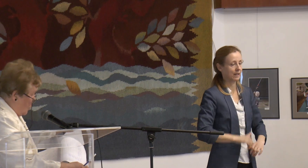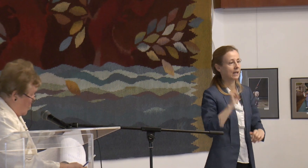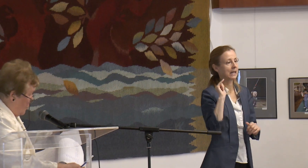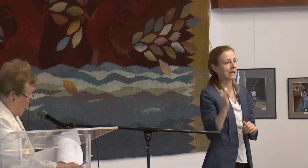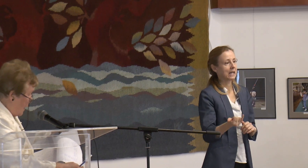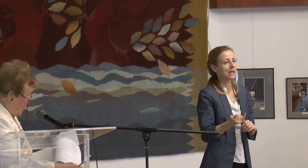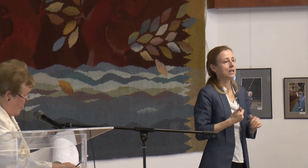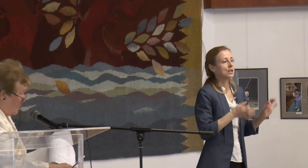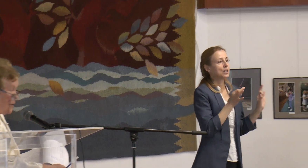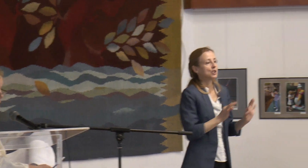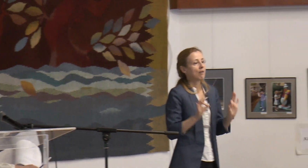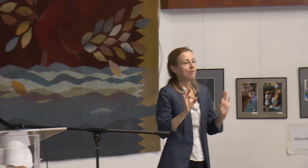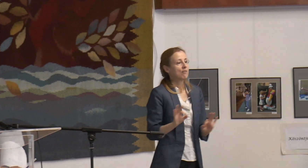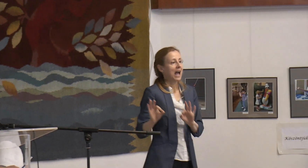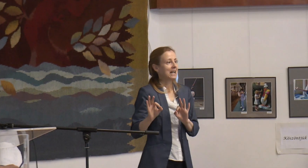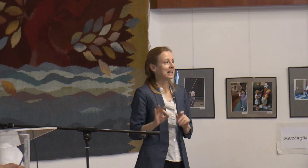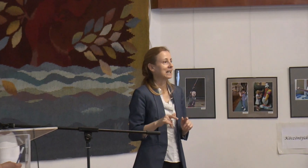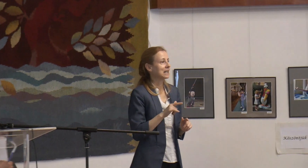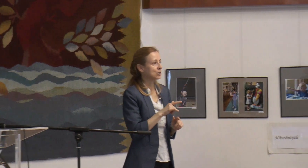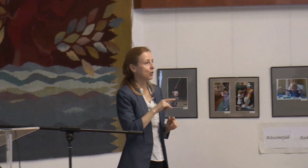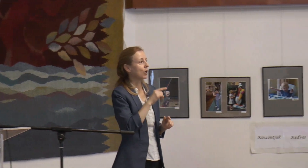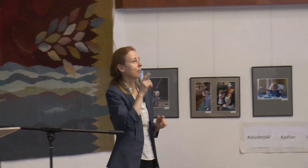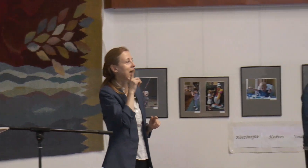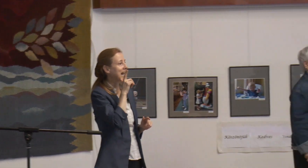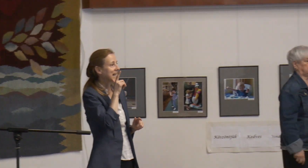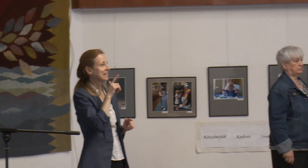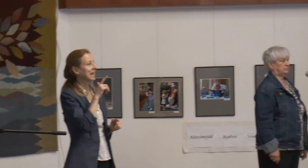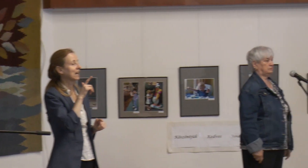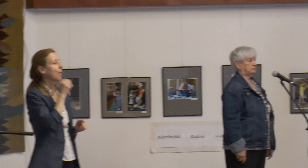és felkészül Nellerné Munkácsi Mária.